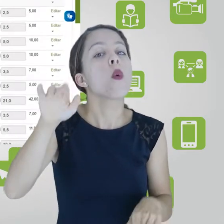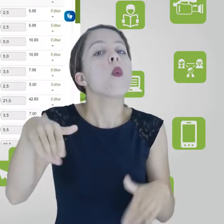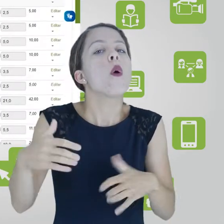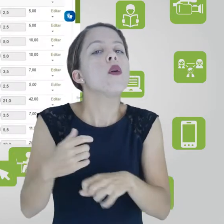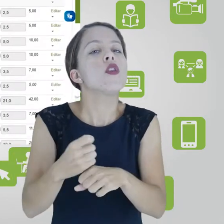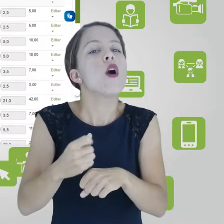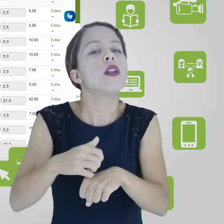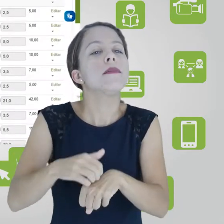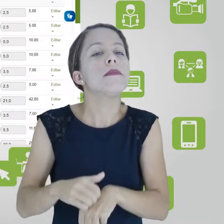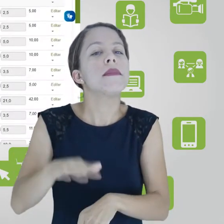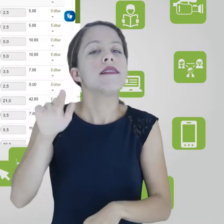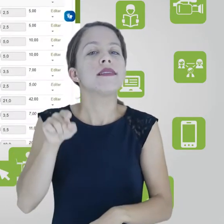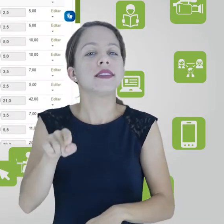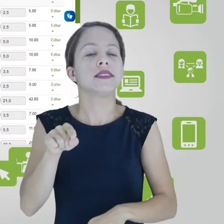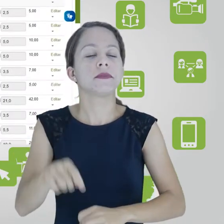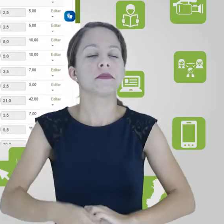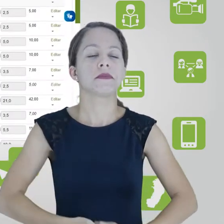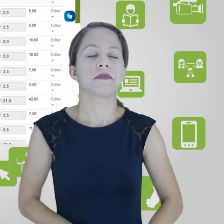1.